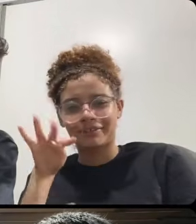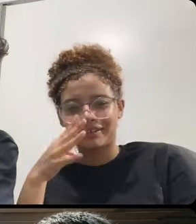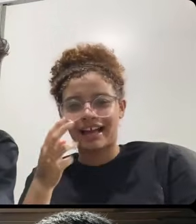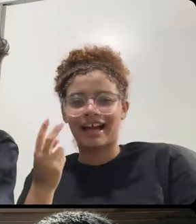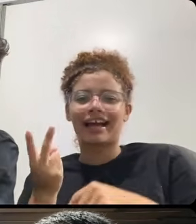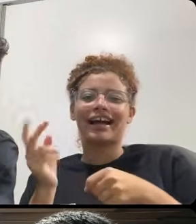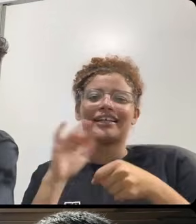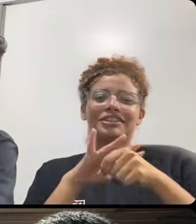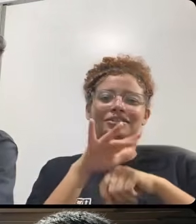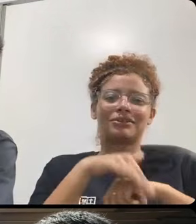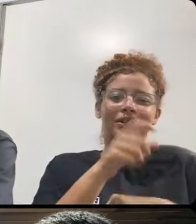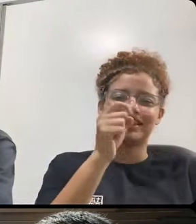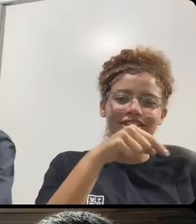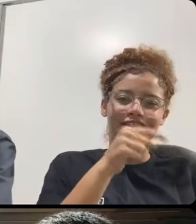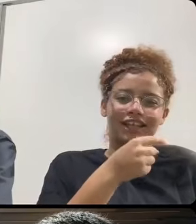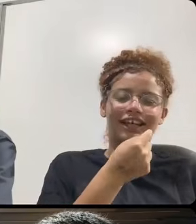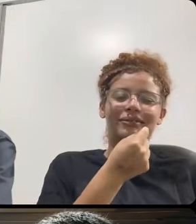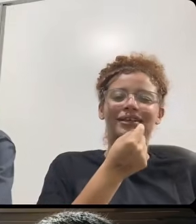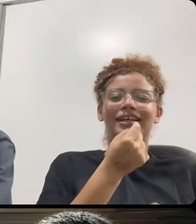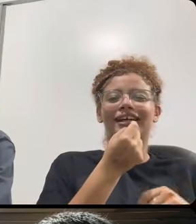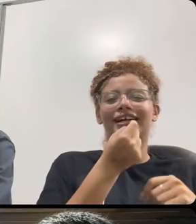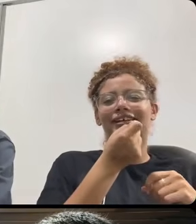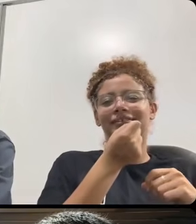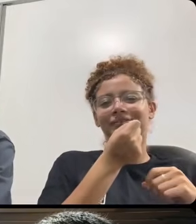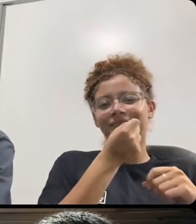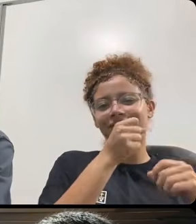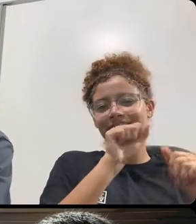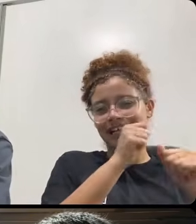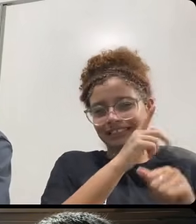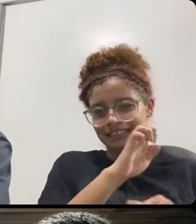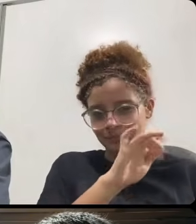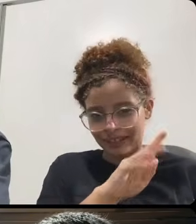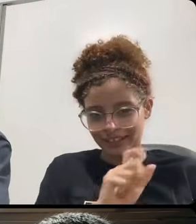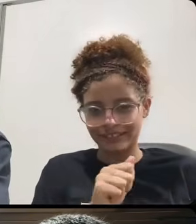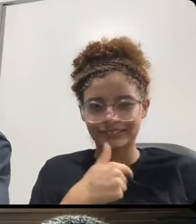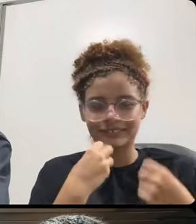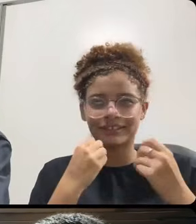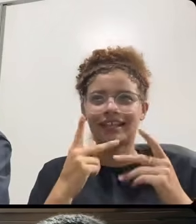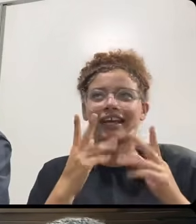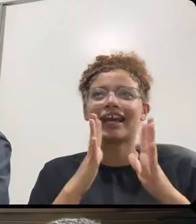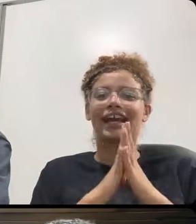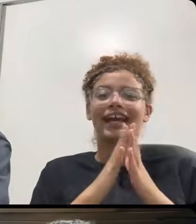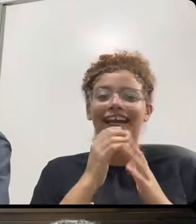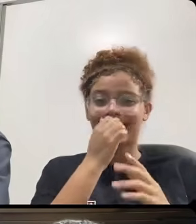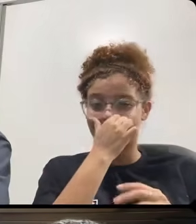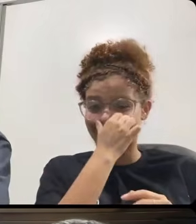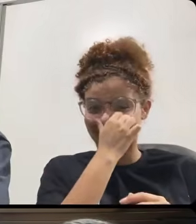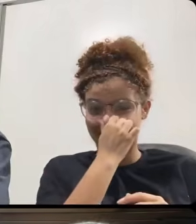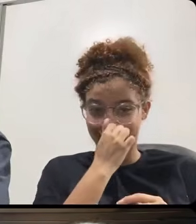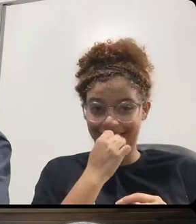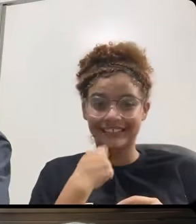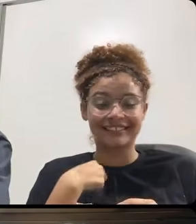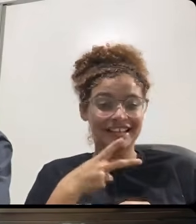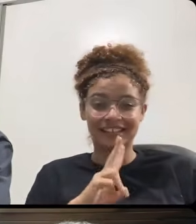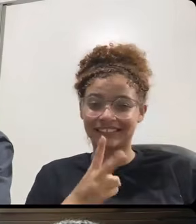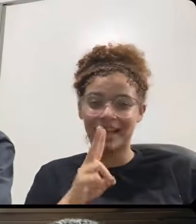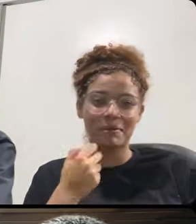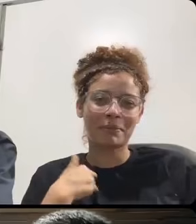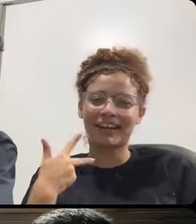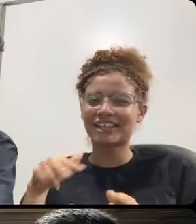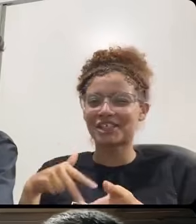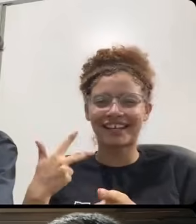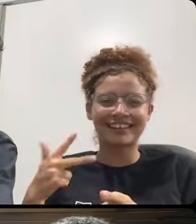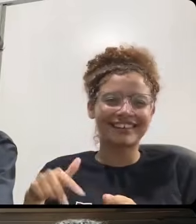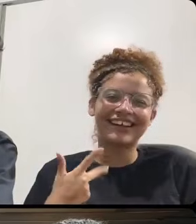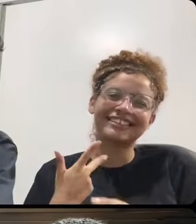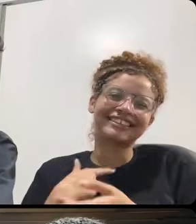na quadrangular, aí de noite eu ia na Assembleia. Mas tu gostava mais da quadrangular, com Sim, certeza. Ó, sempre.